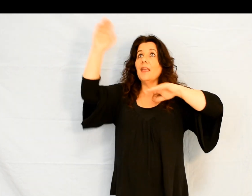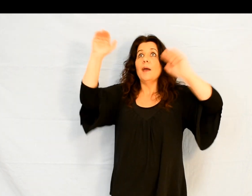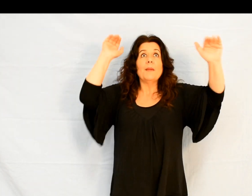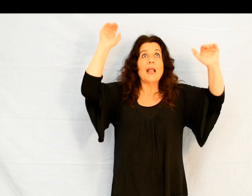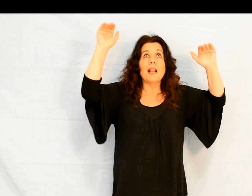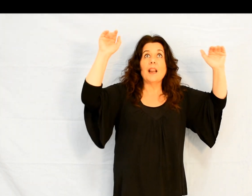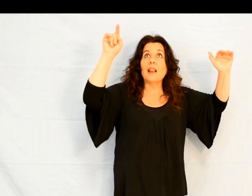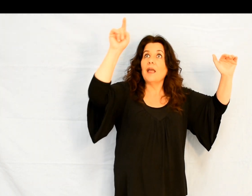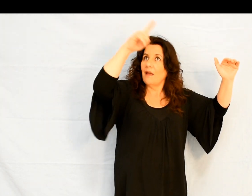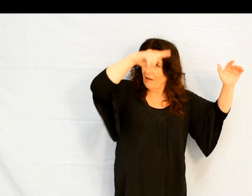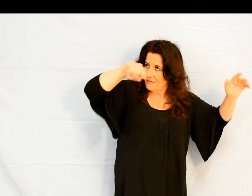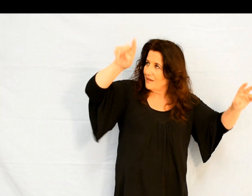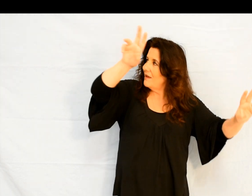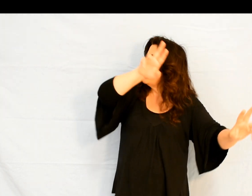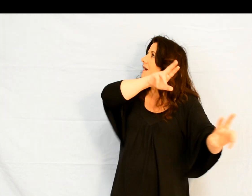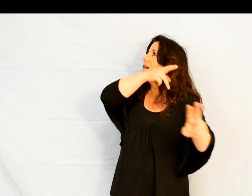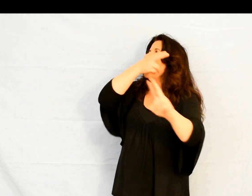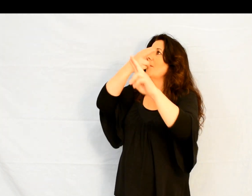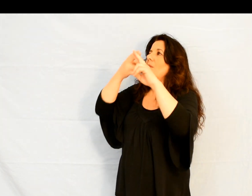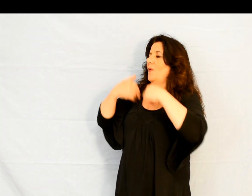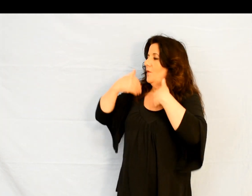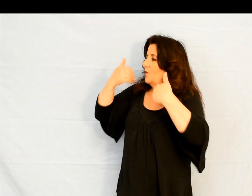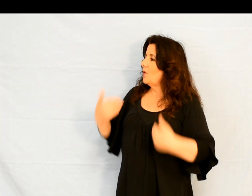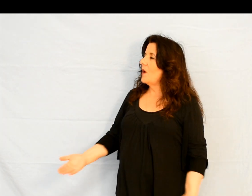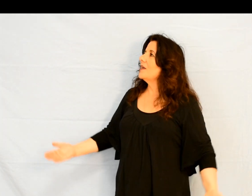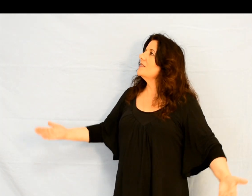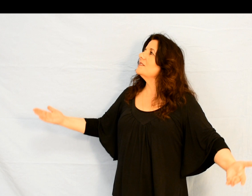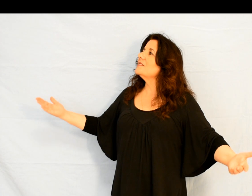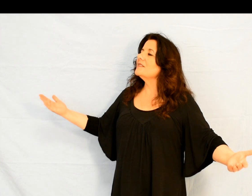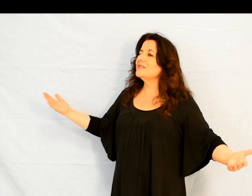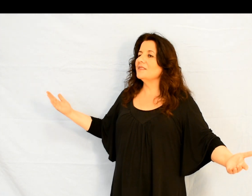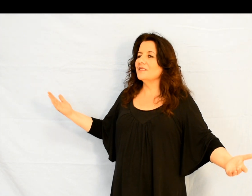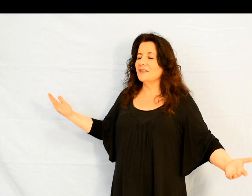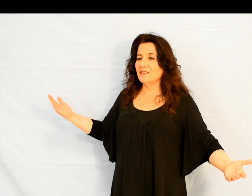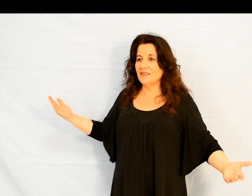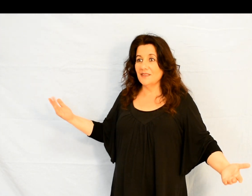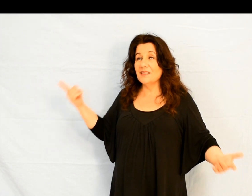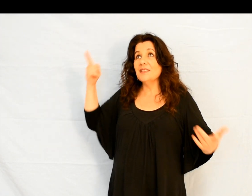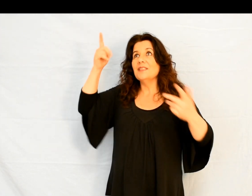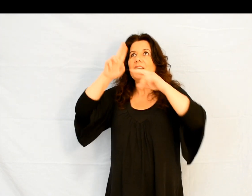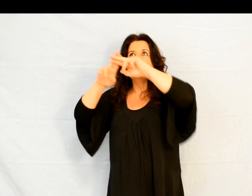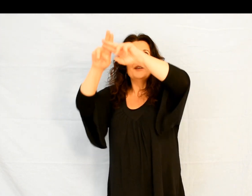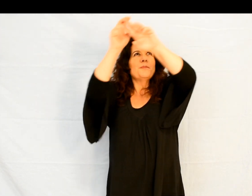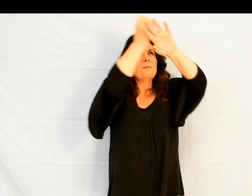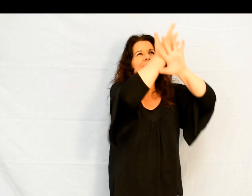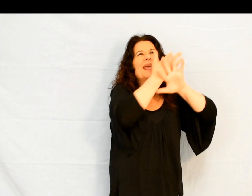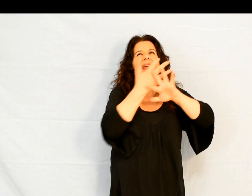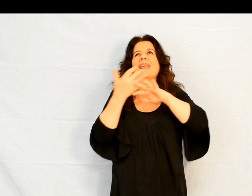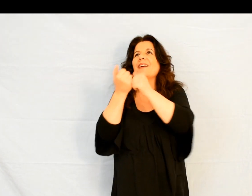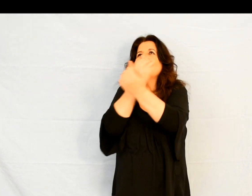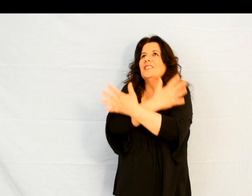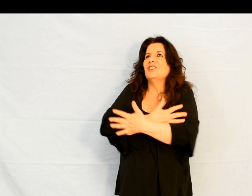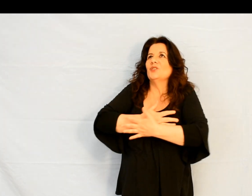elles répondent « Nous voici ». Elles brillent avec joie pour celui qui les a